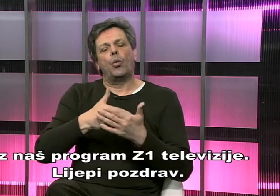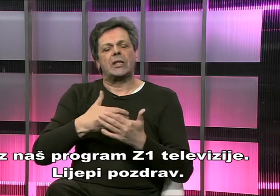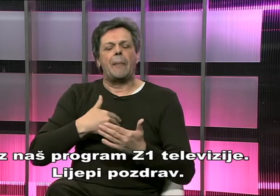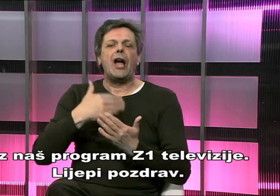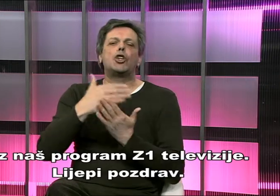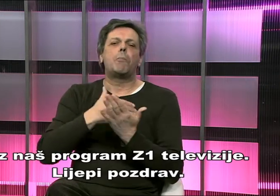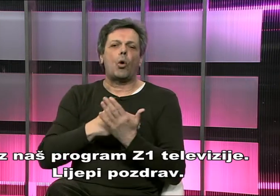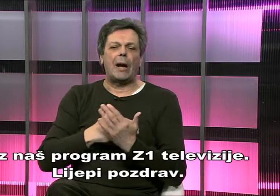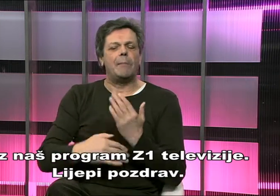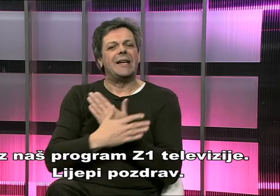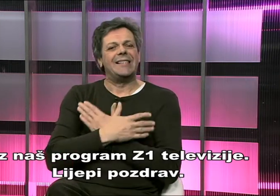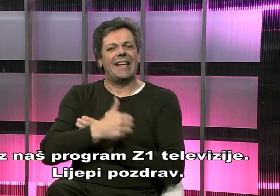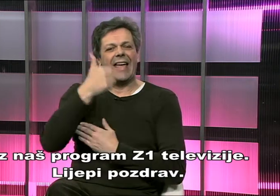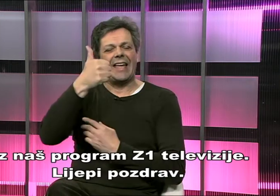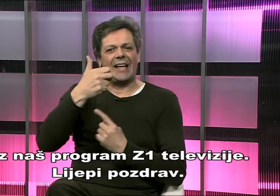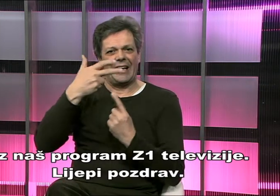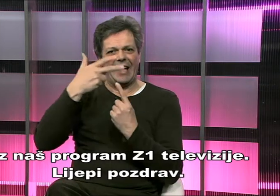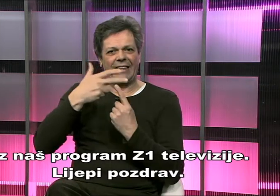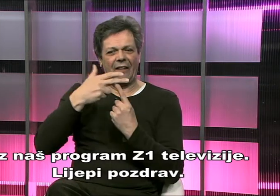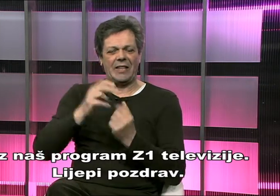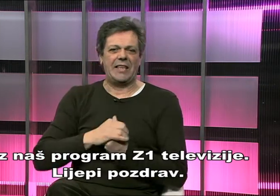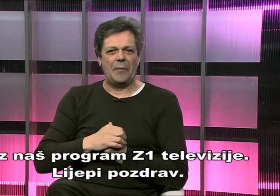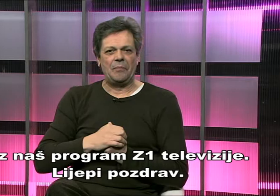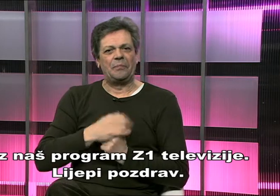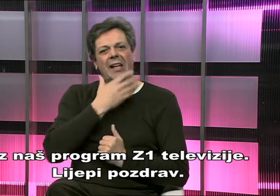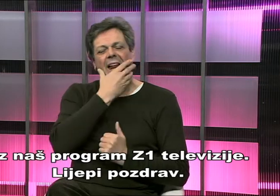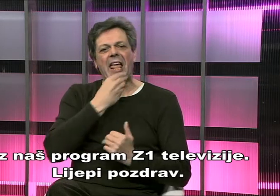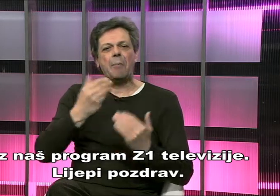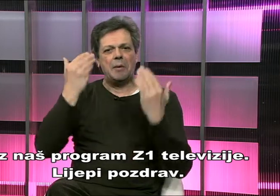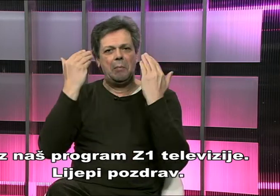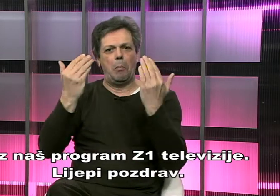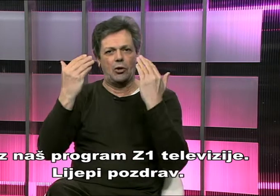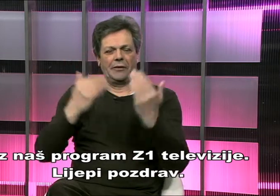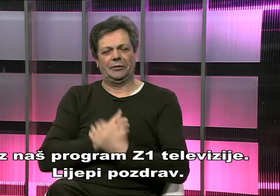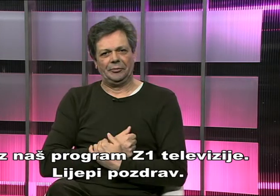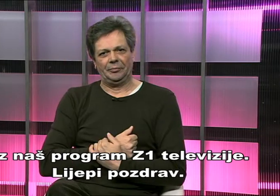uz naš program Z1 televizije. Lijepi pozdrav!